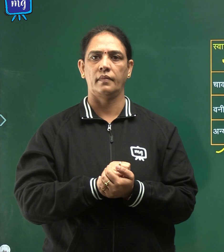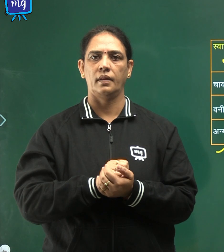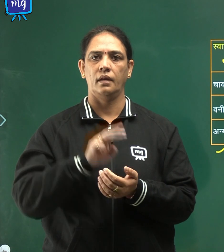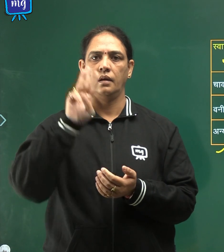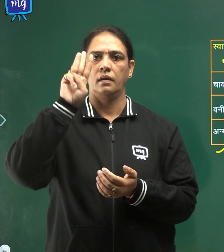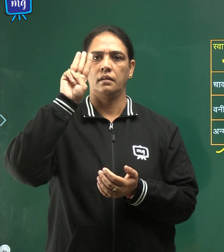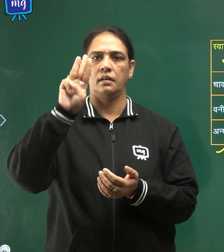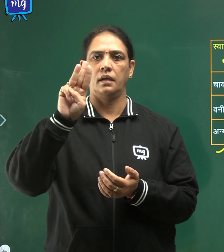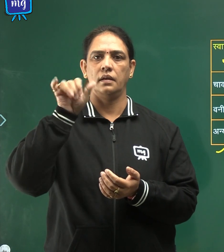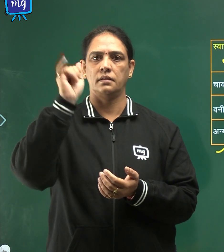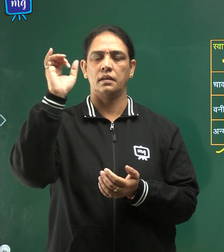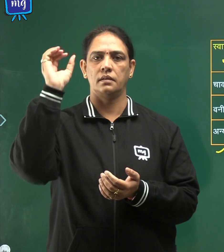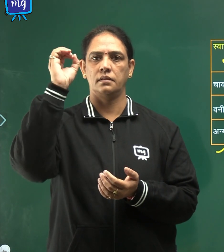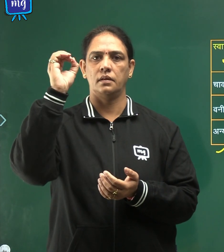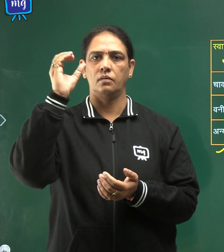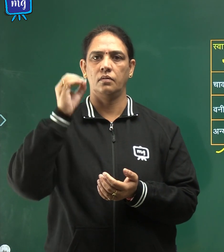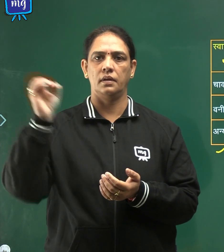360 डिग्री